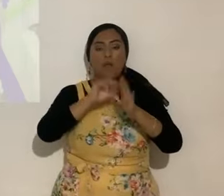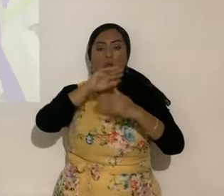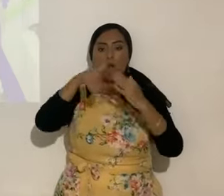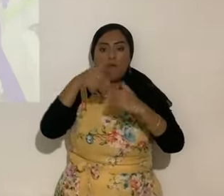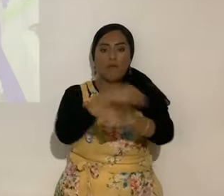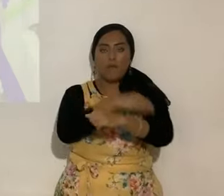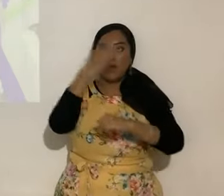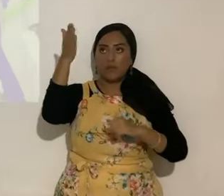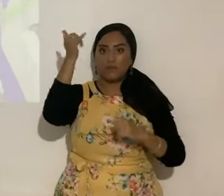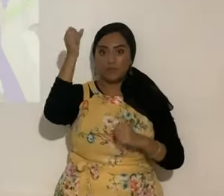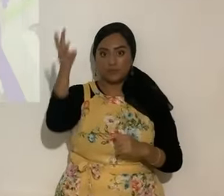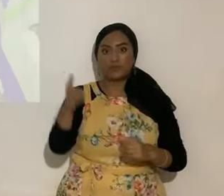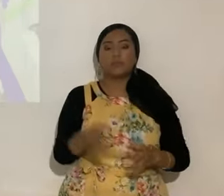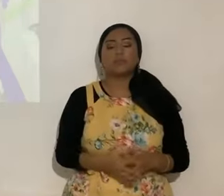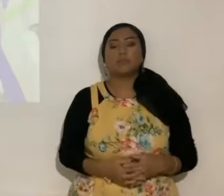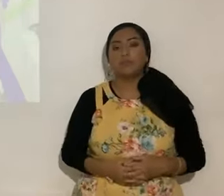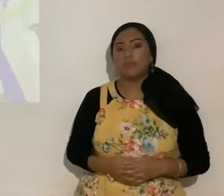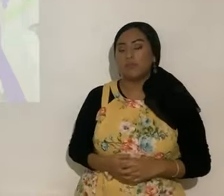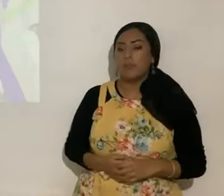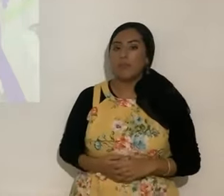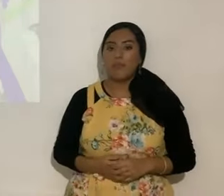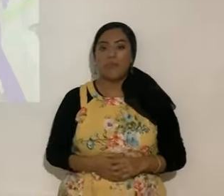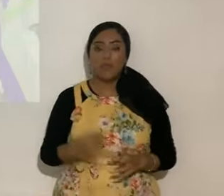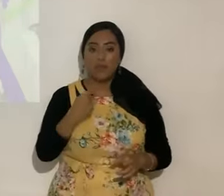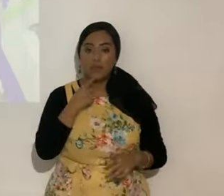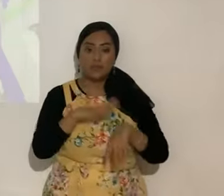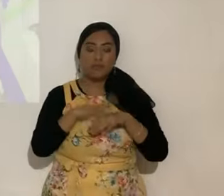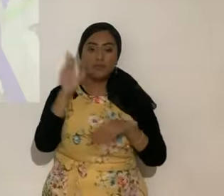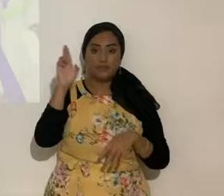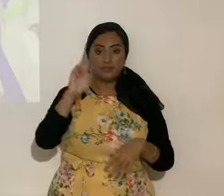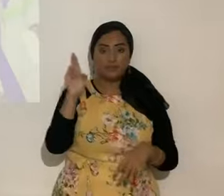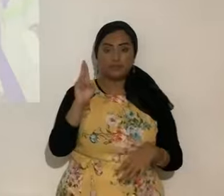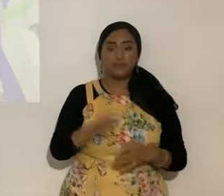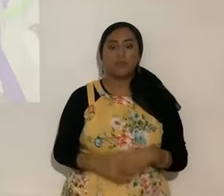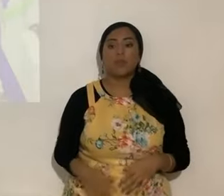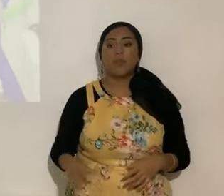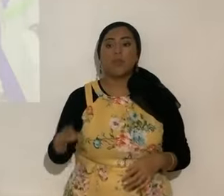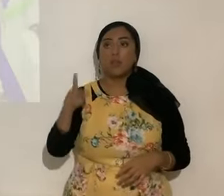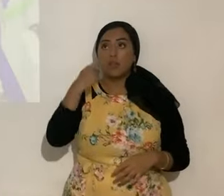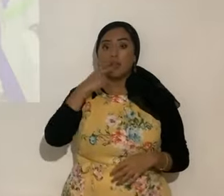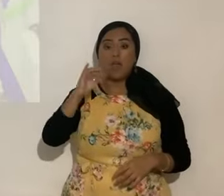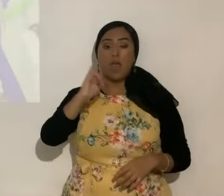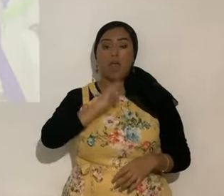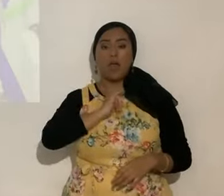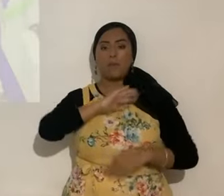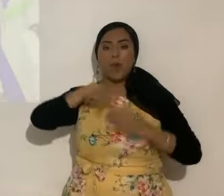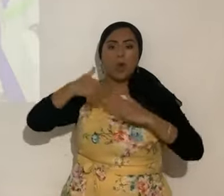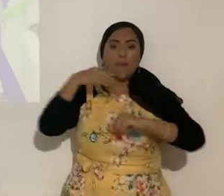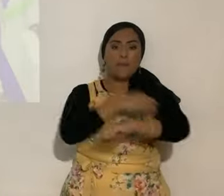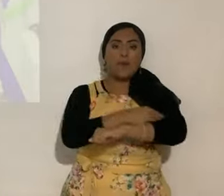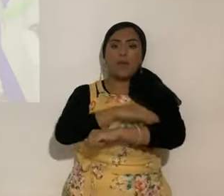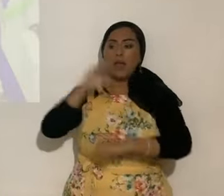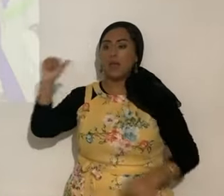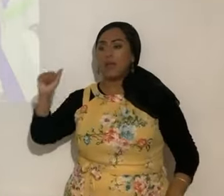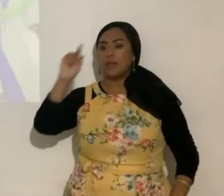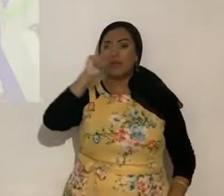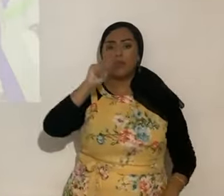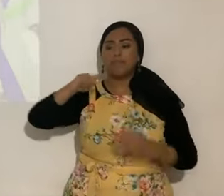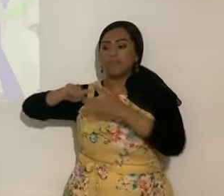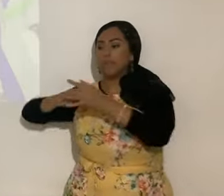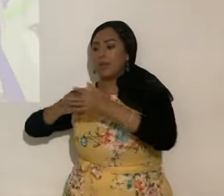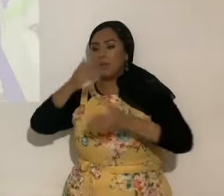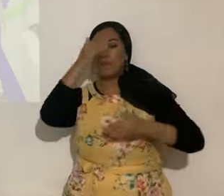Y digo, así porque así lo dice Hizgalo de Apocalipsis, yo soy el Todopoderoso, el Aleftad, el principio y el fin, dice